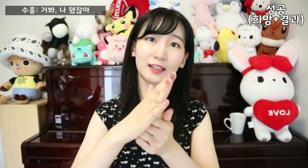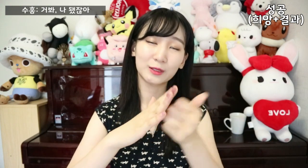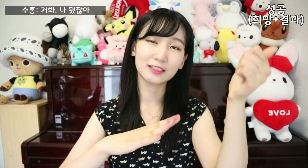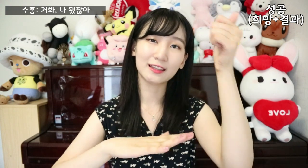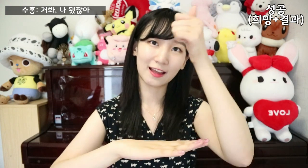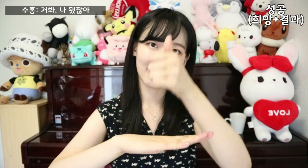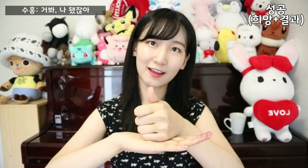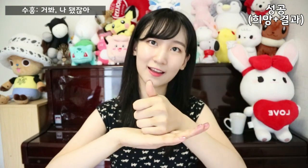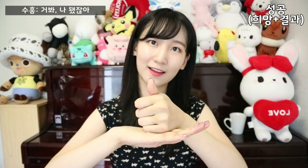나 됐잖아.